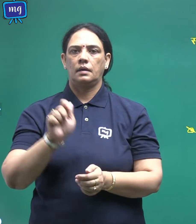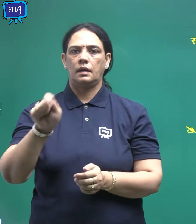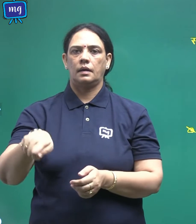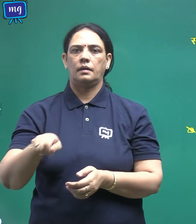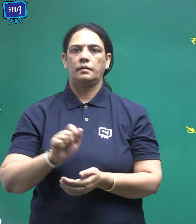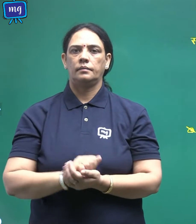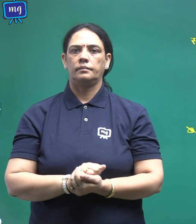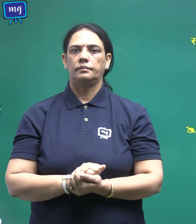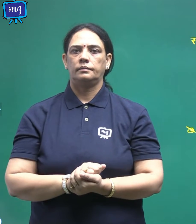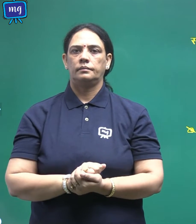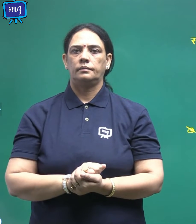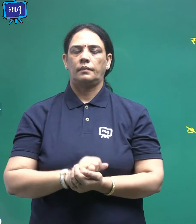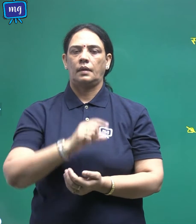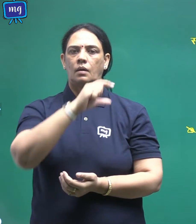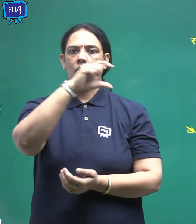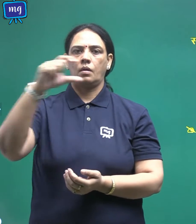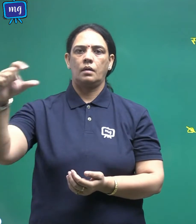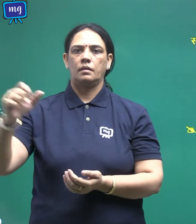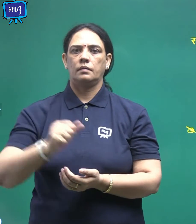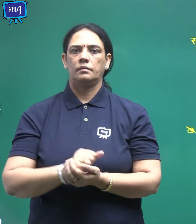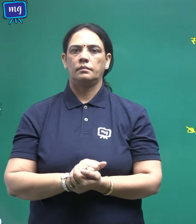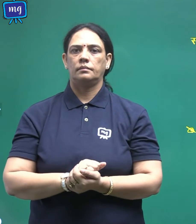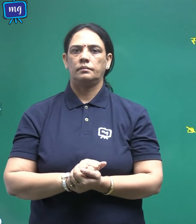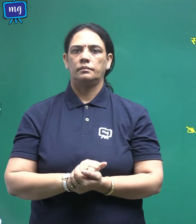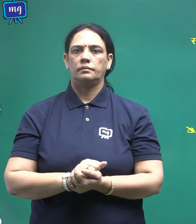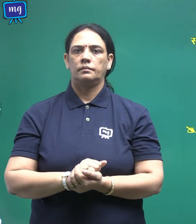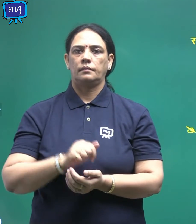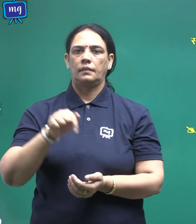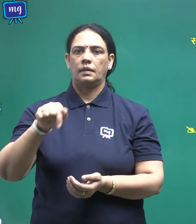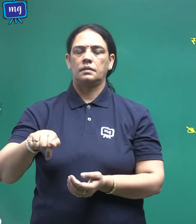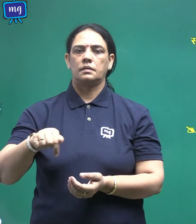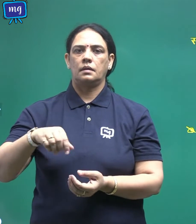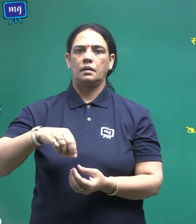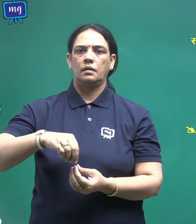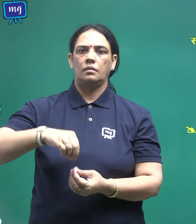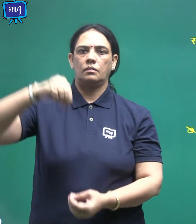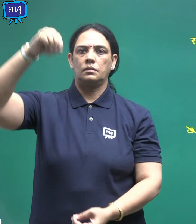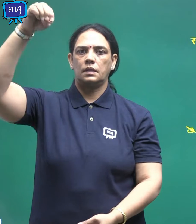हैं तथा इसकी ऊंचाई